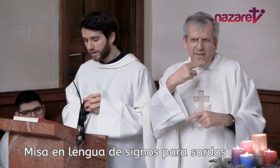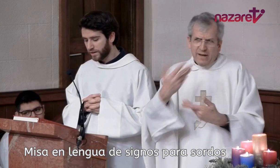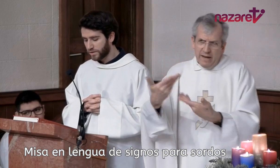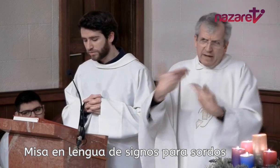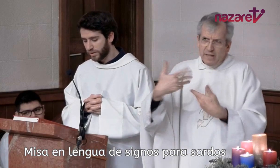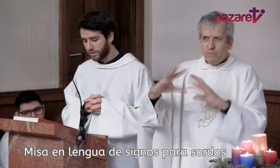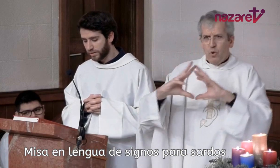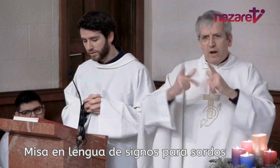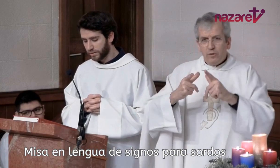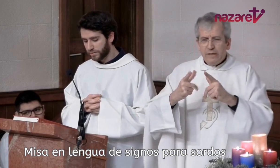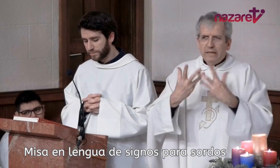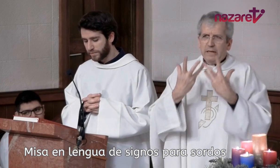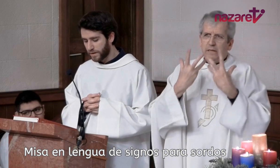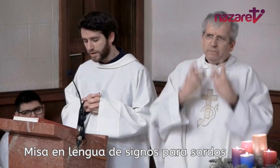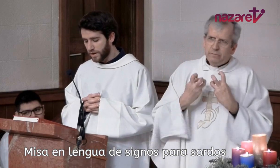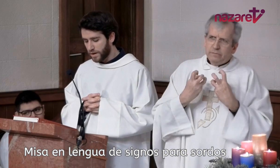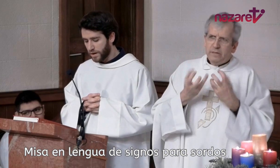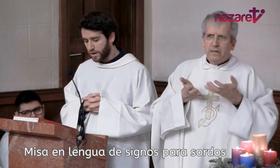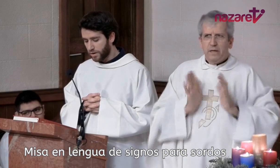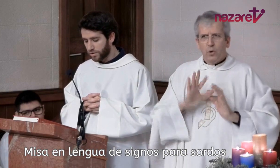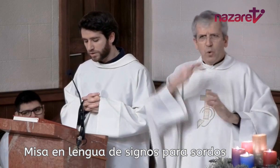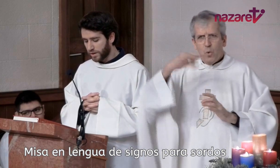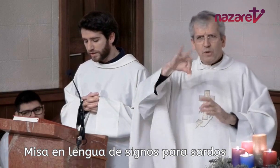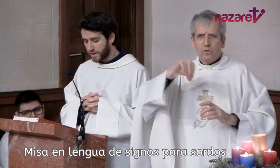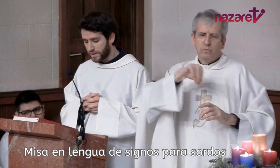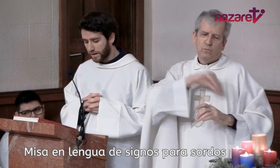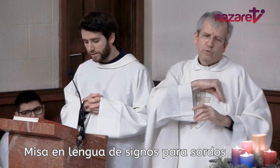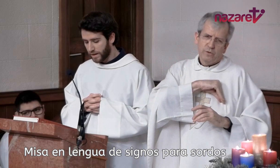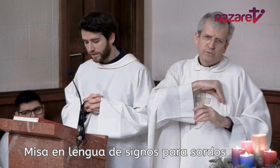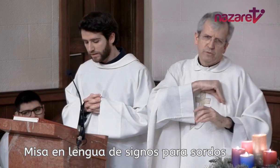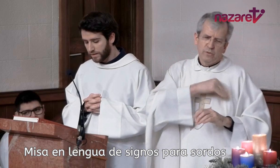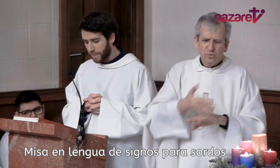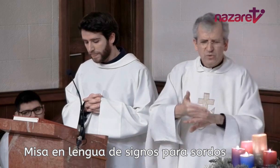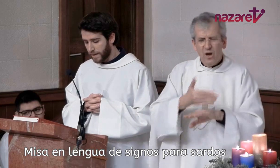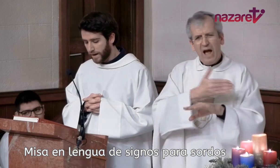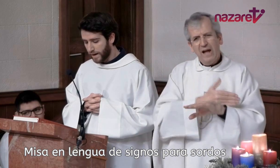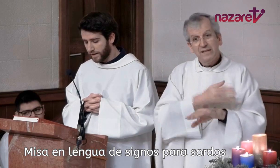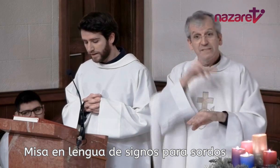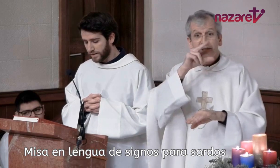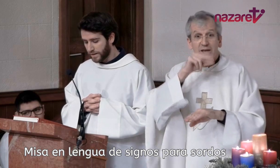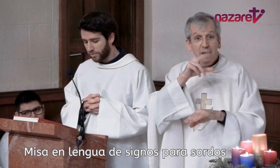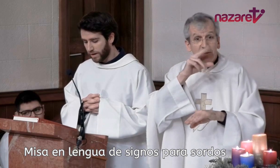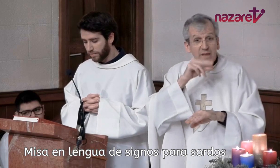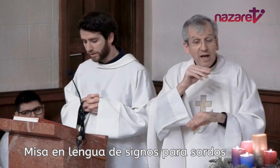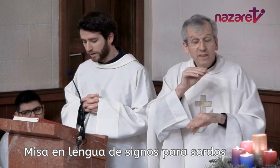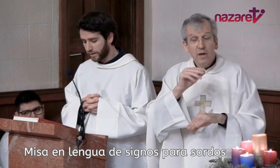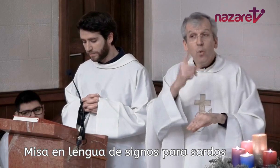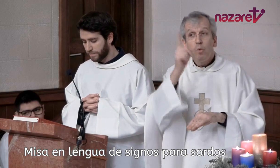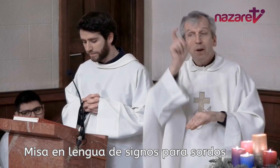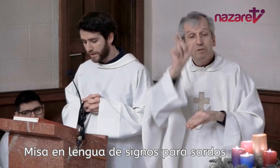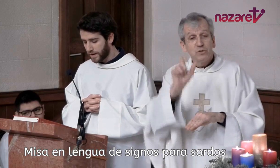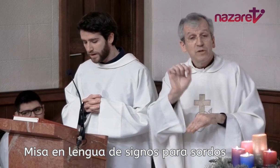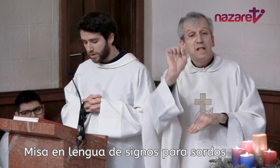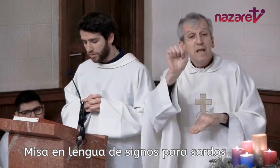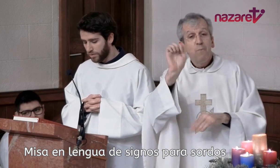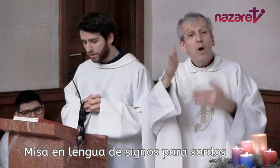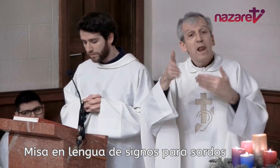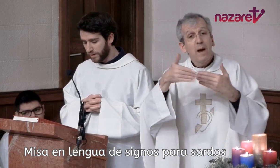de su único hijo. Justo antes de Navidad, alguien llamó a la puerta. Un joven,